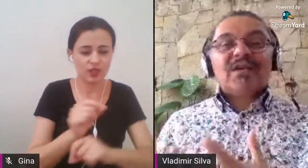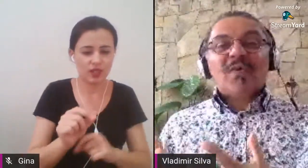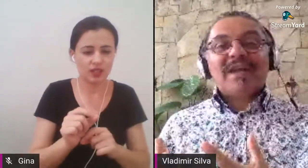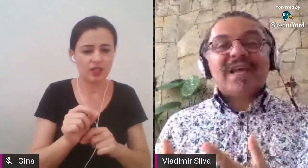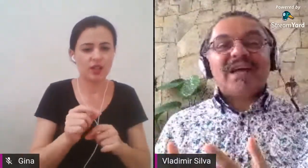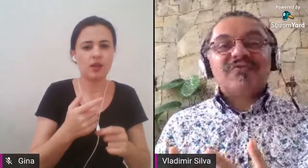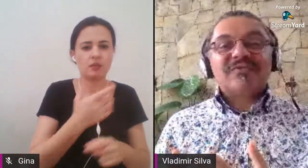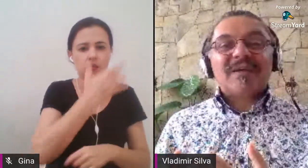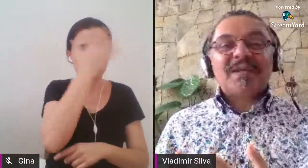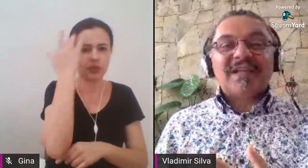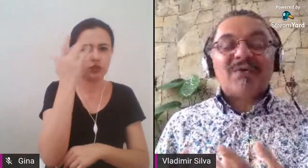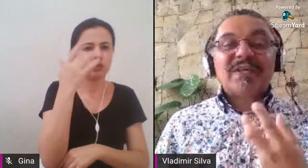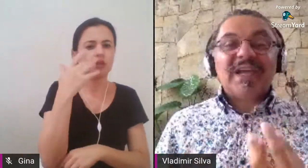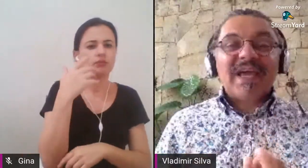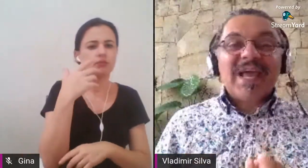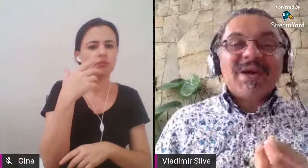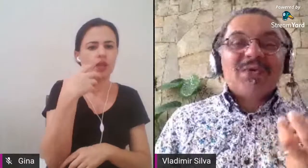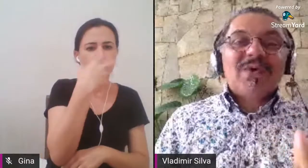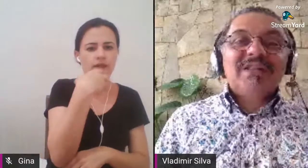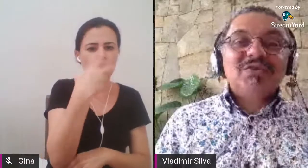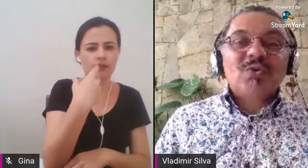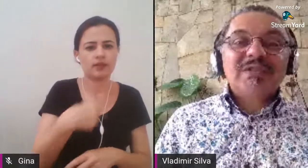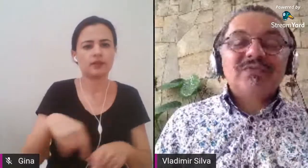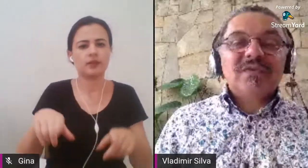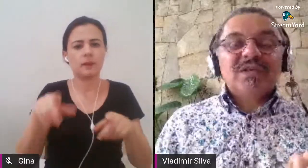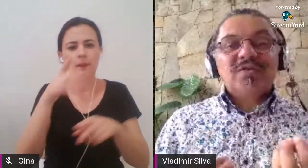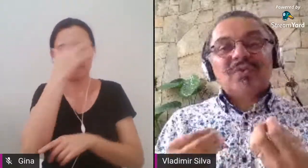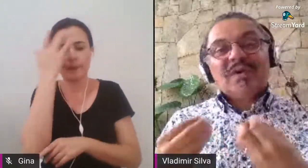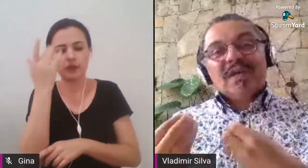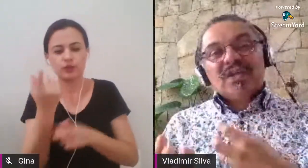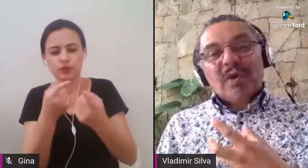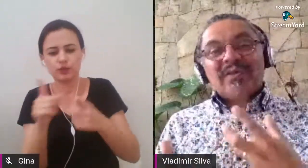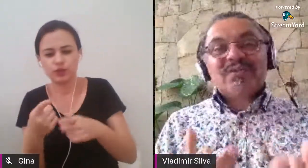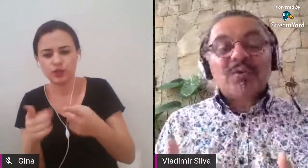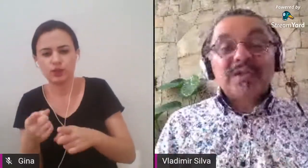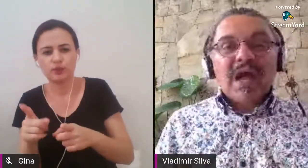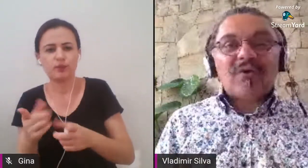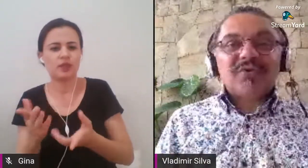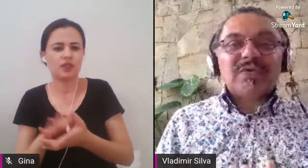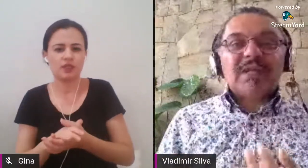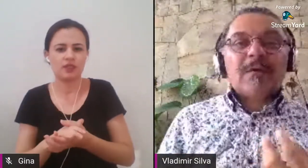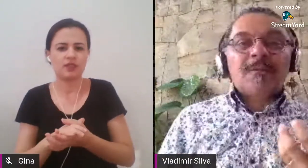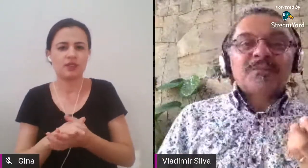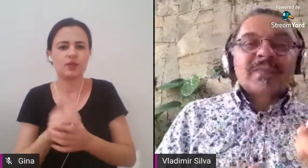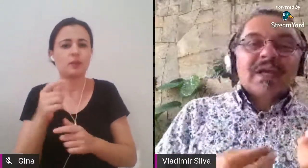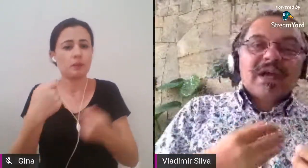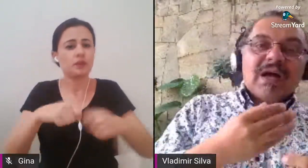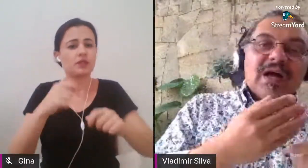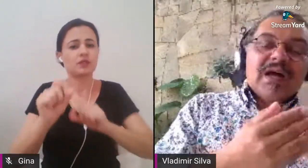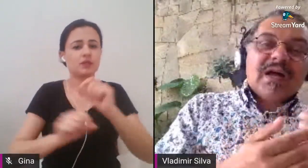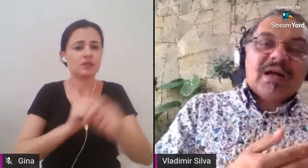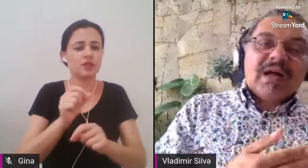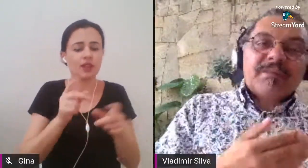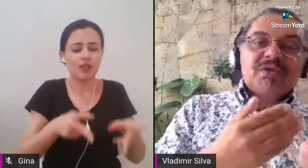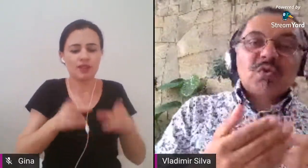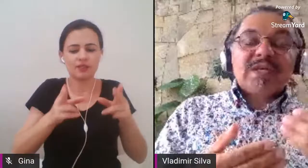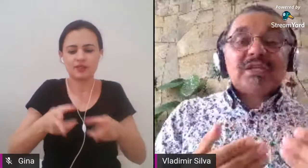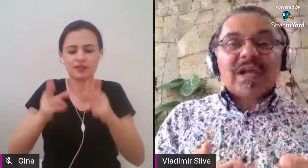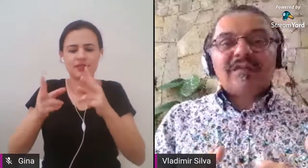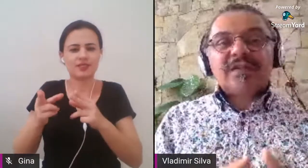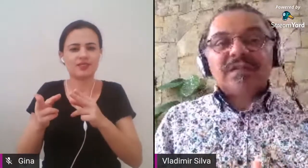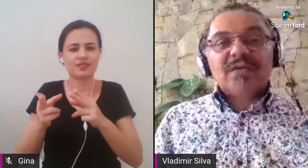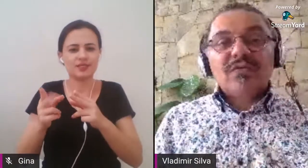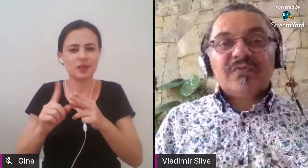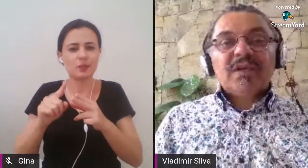a ter um aliado fundamental, que é o editor de vídeo e o editor de áudio. Então, a pessoa